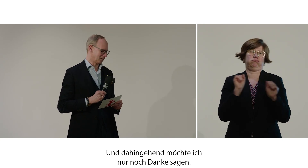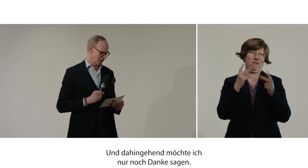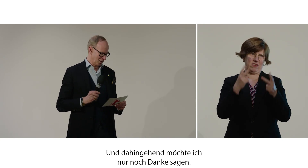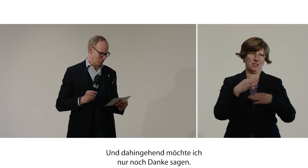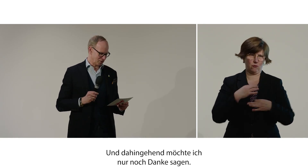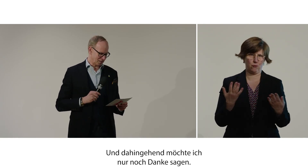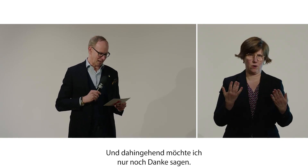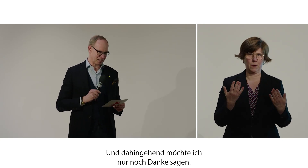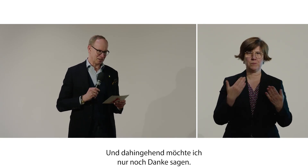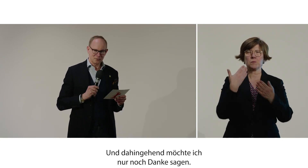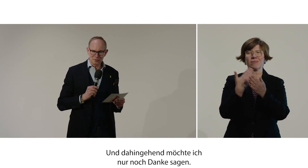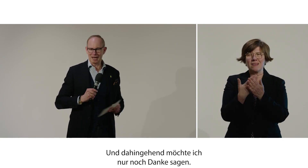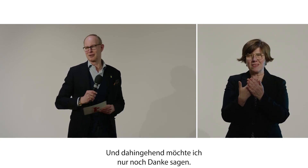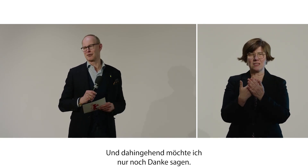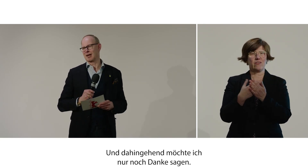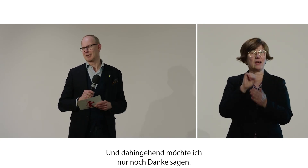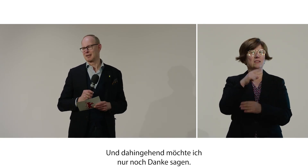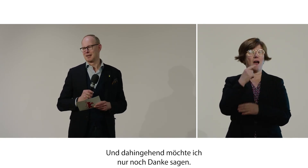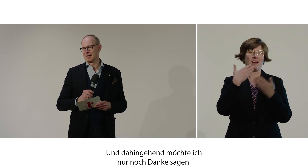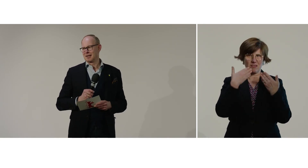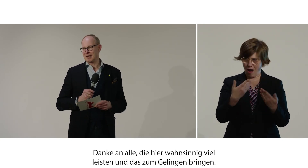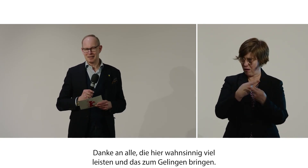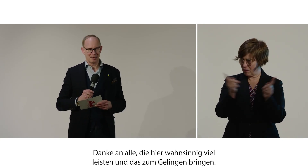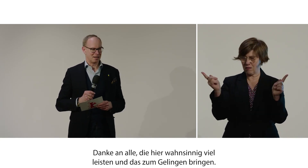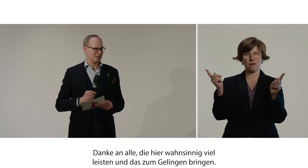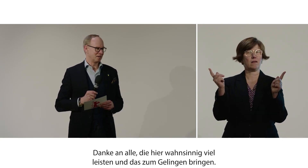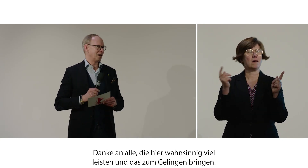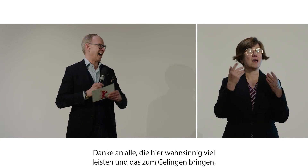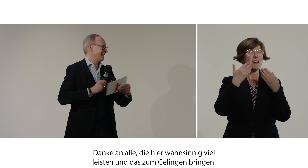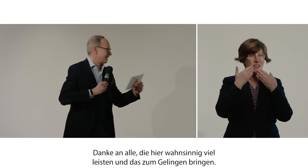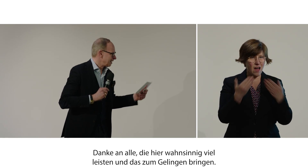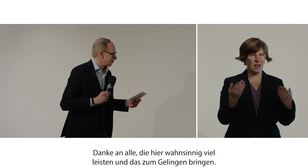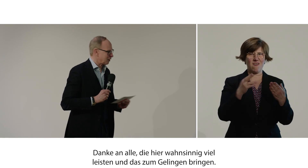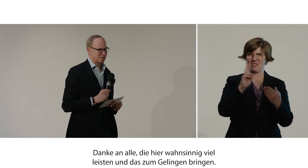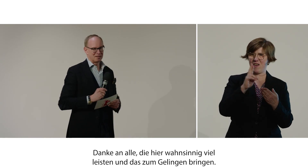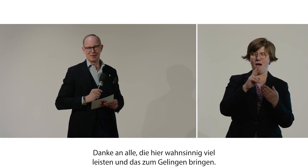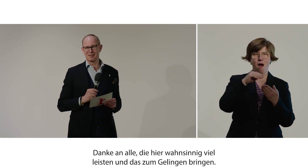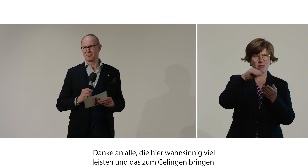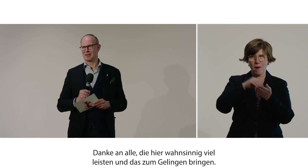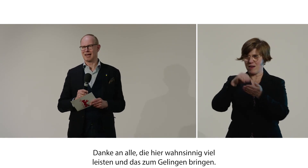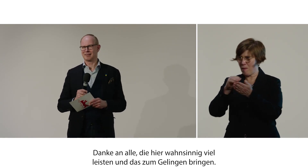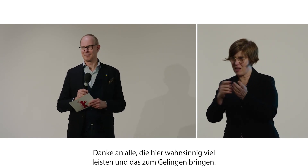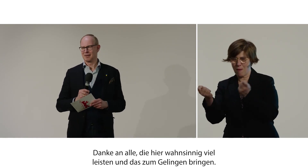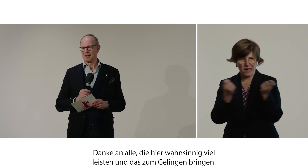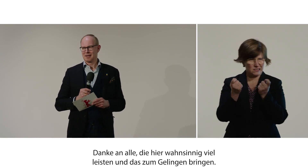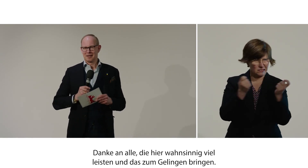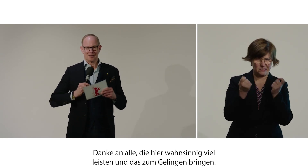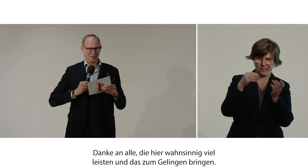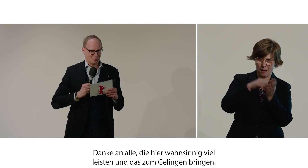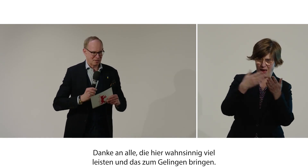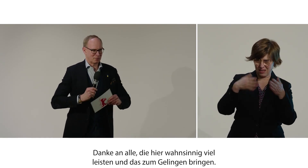Und dahingehend möchte ich eigentlich nur Danke noch sagen. Danke an alle, die hier wirklich wahnsinnig viel leisten